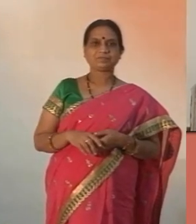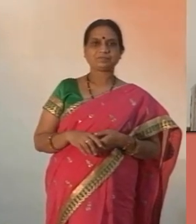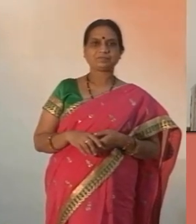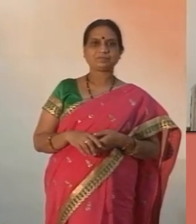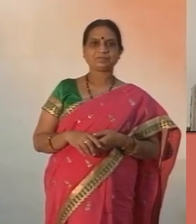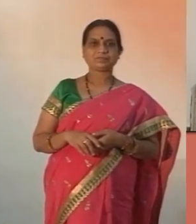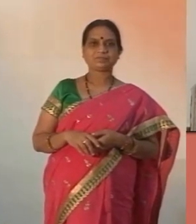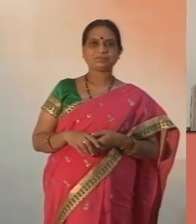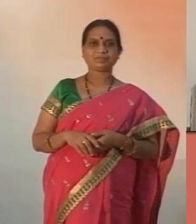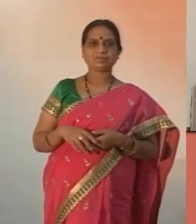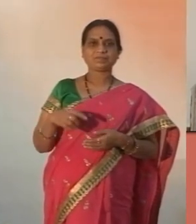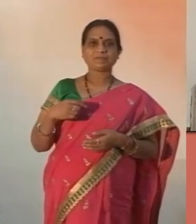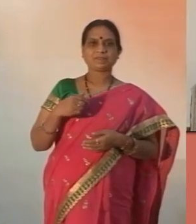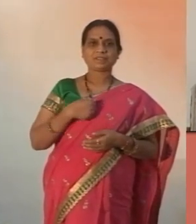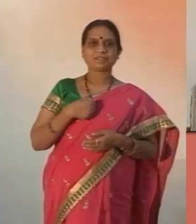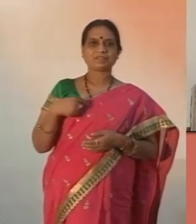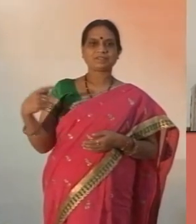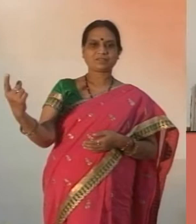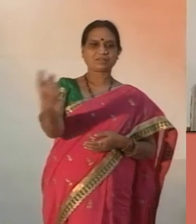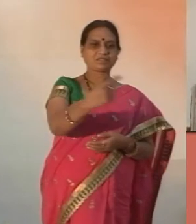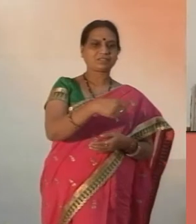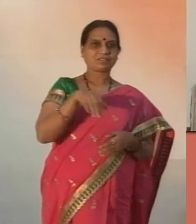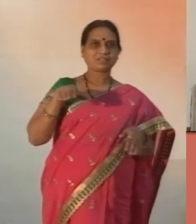हम जिन लोगों के साथ रहेंगे